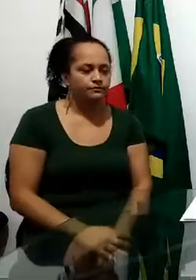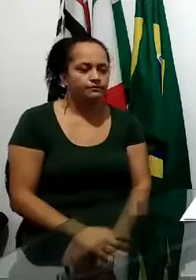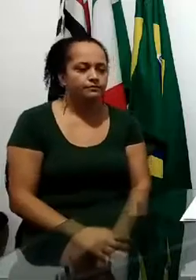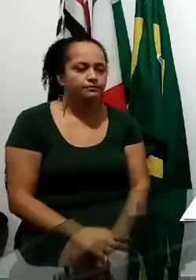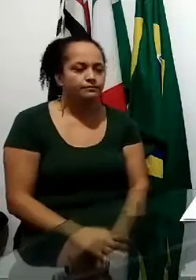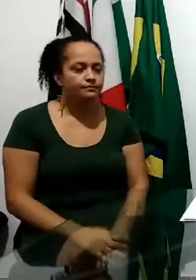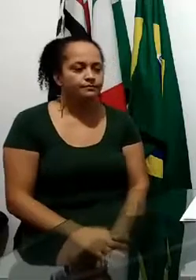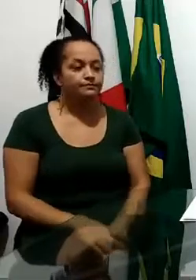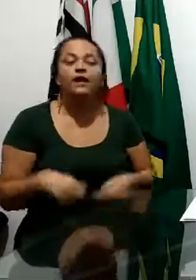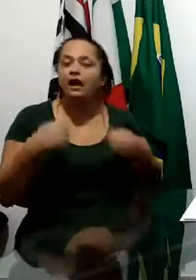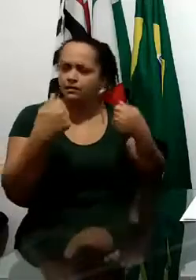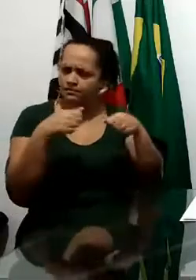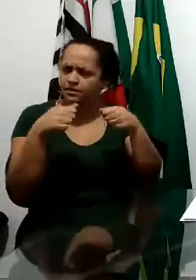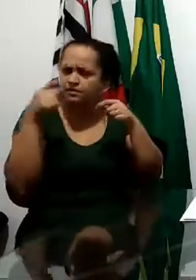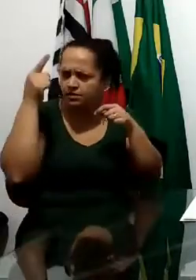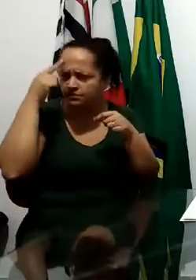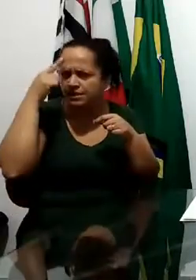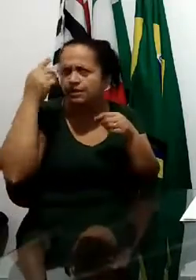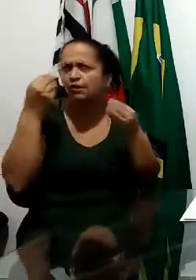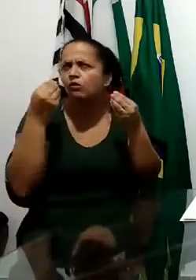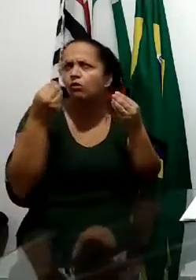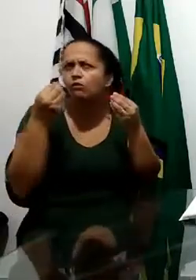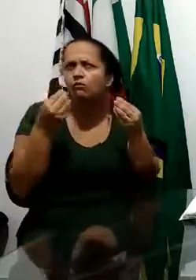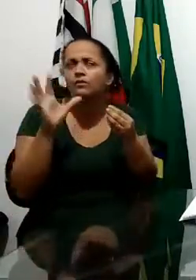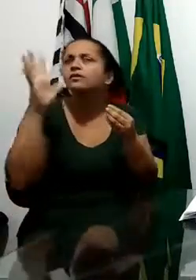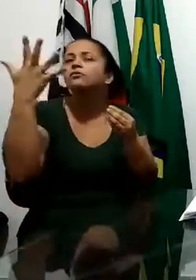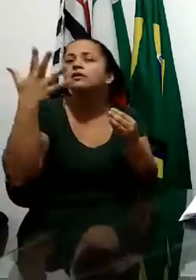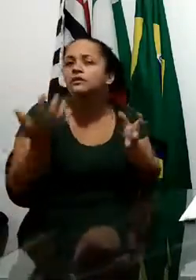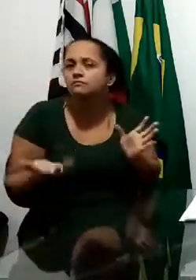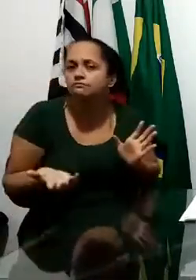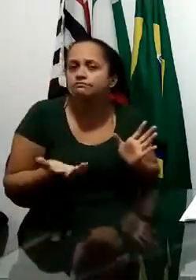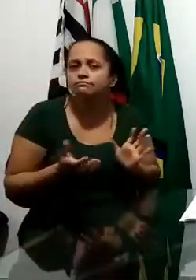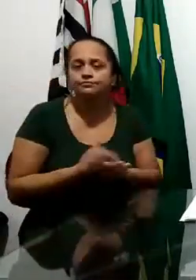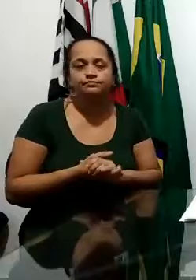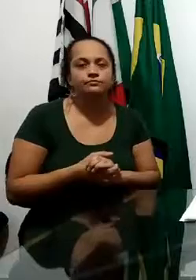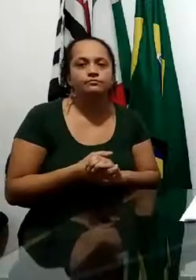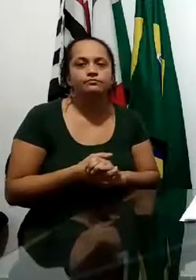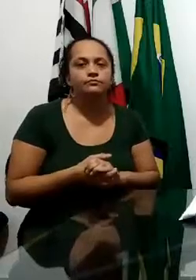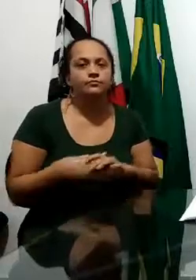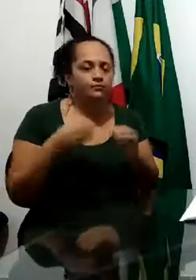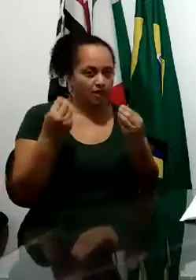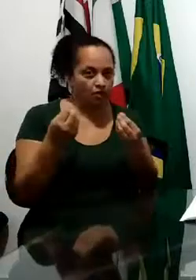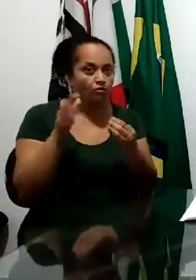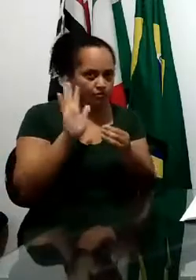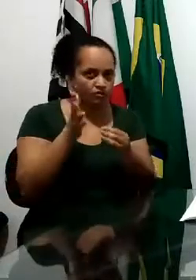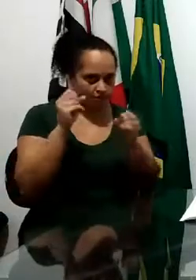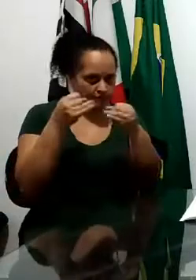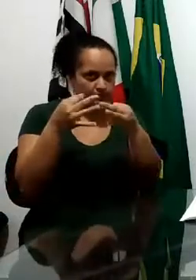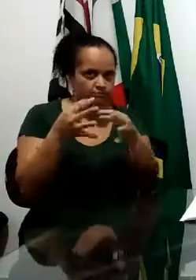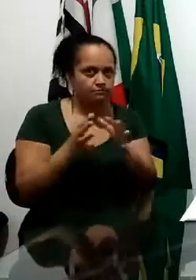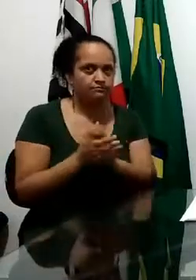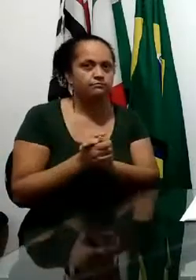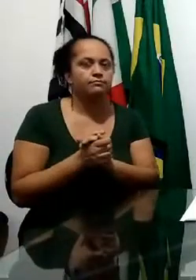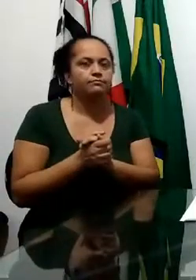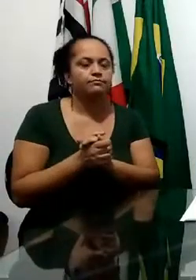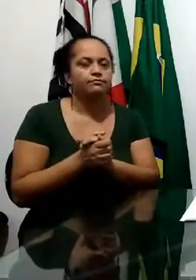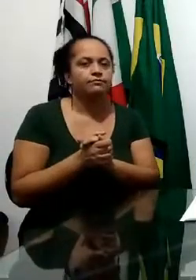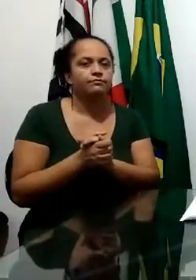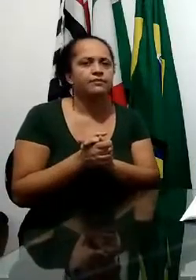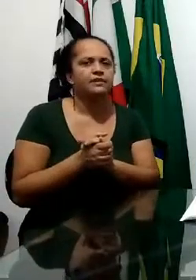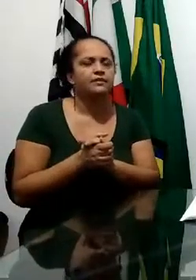umas reflexões sobre essa parábola. Como nós já havíamos explicado, para que serve